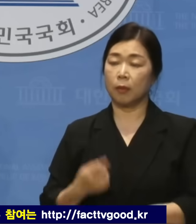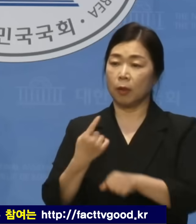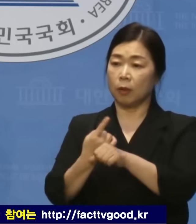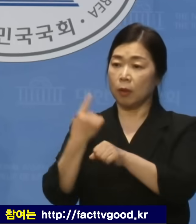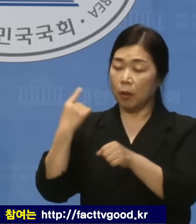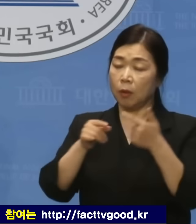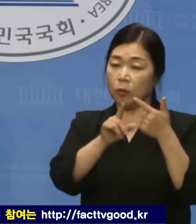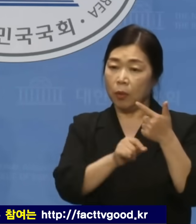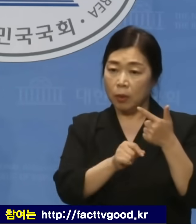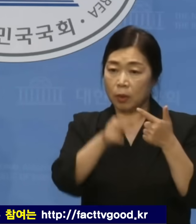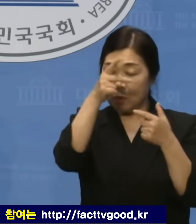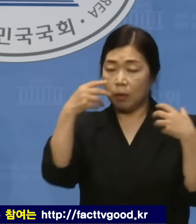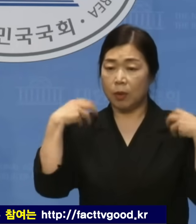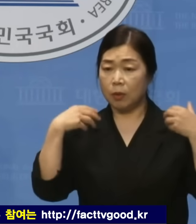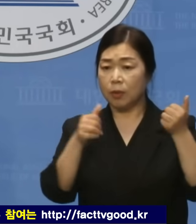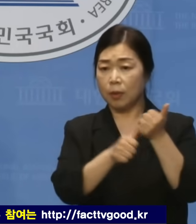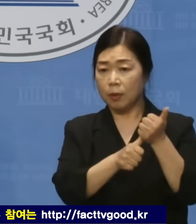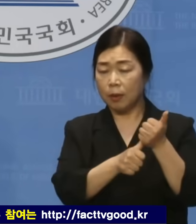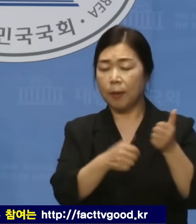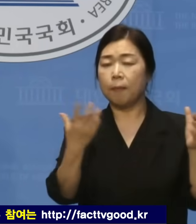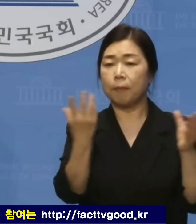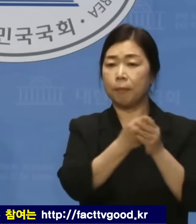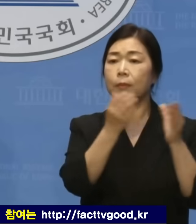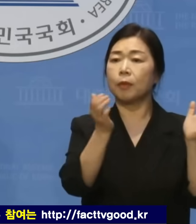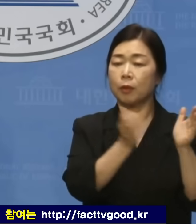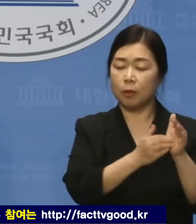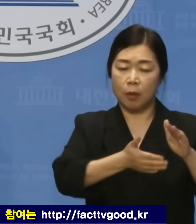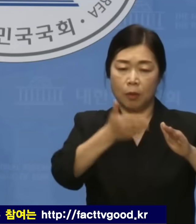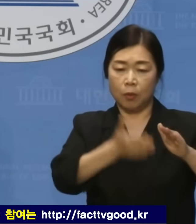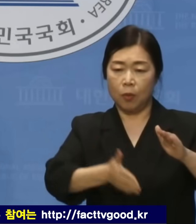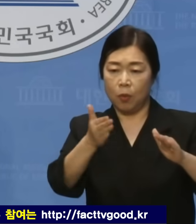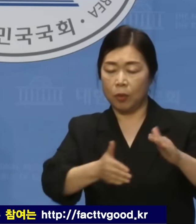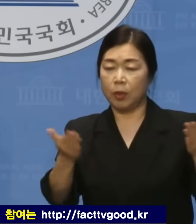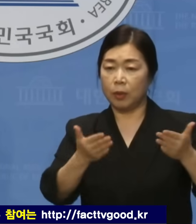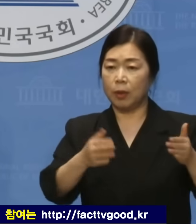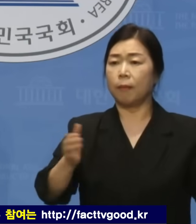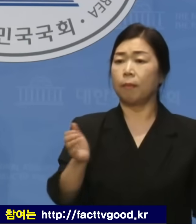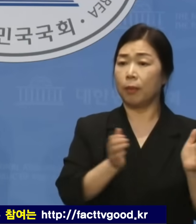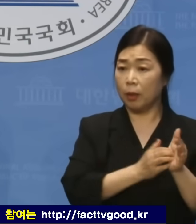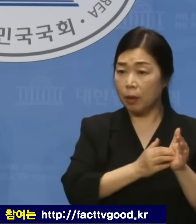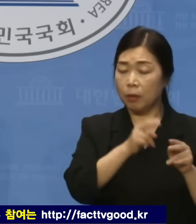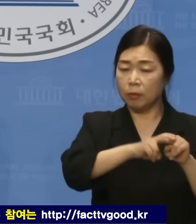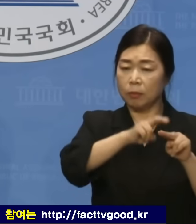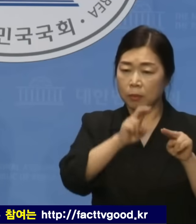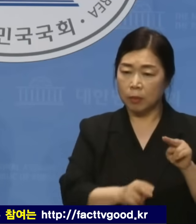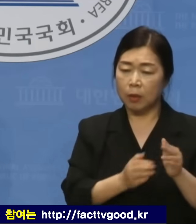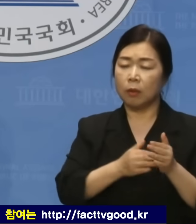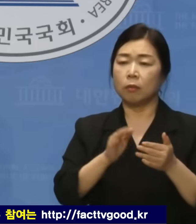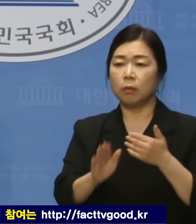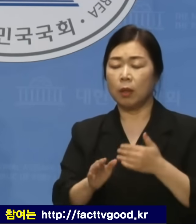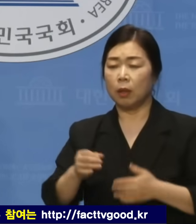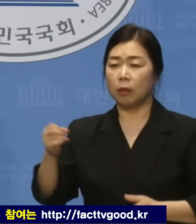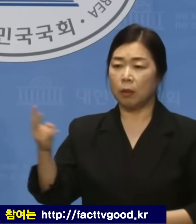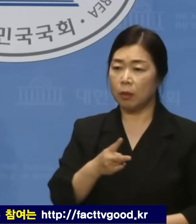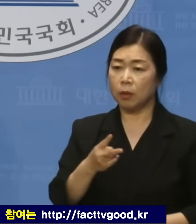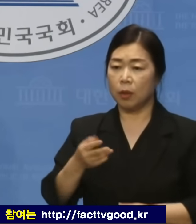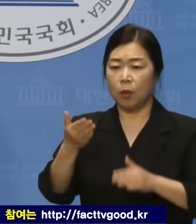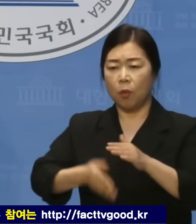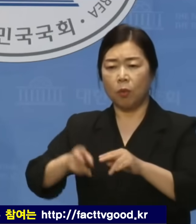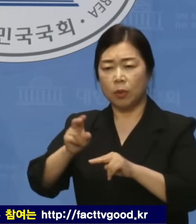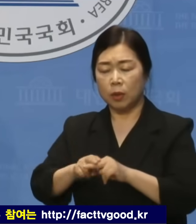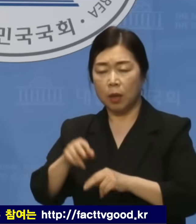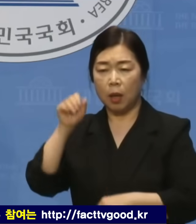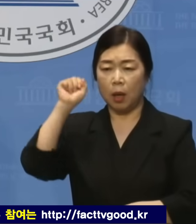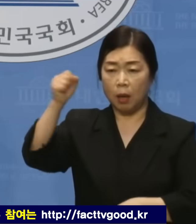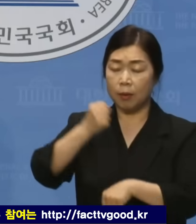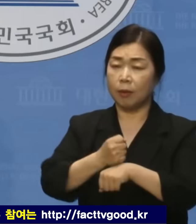6월 경찰청 차장을 끝으로 공직을 마무리한 후 제가 다시 공직에 나설